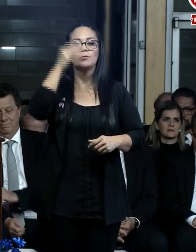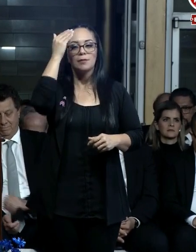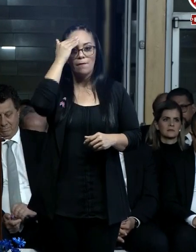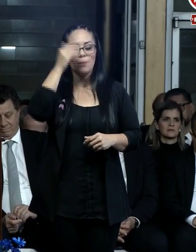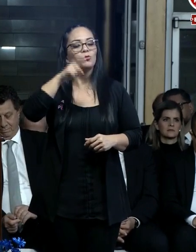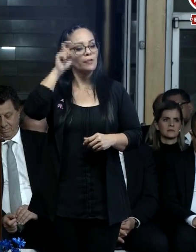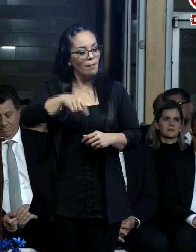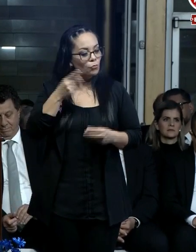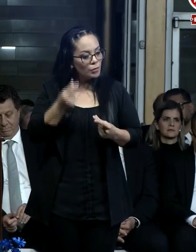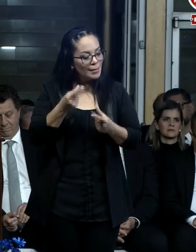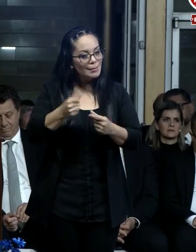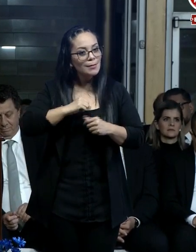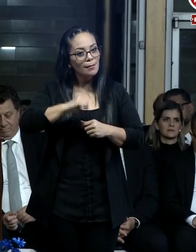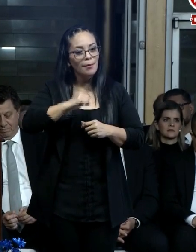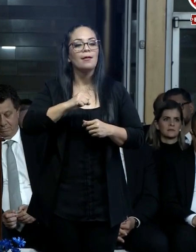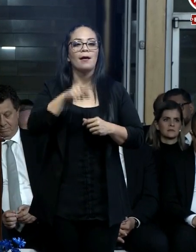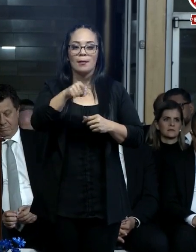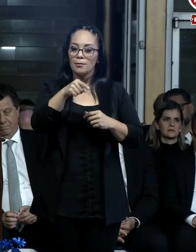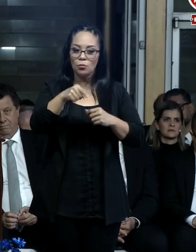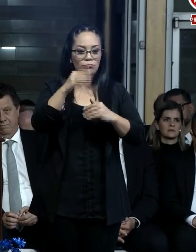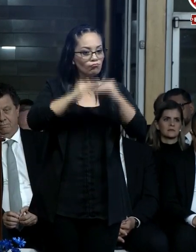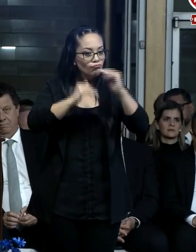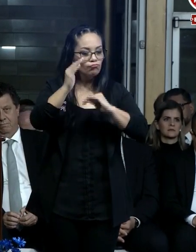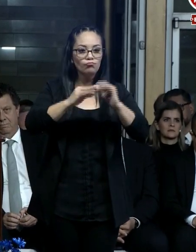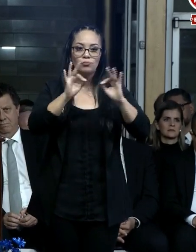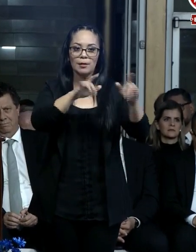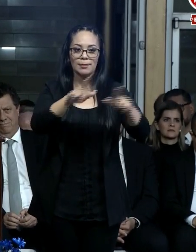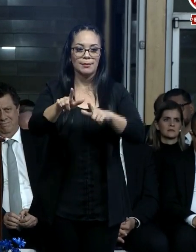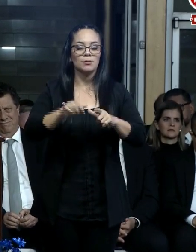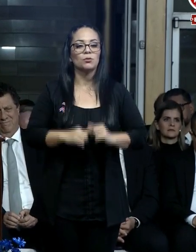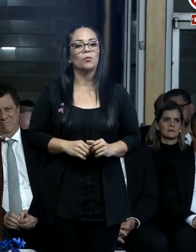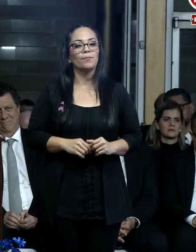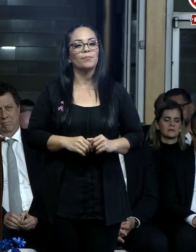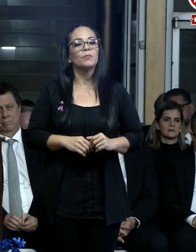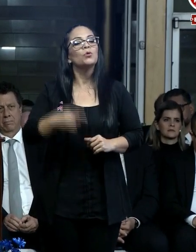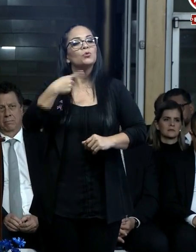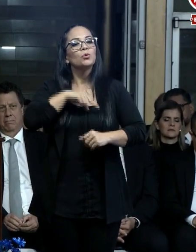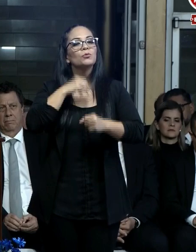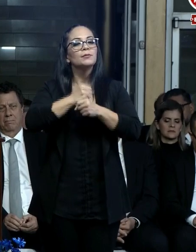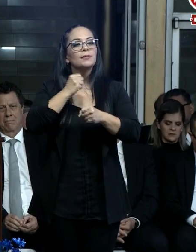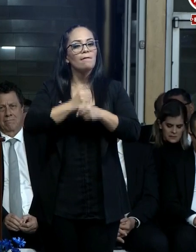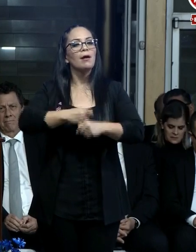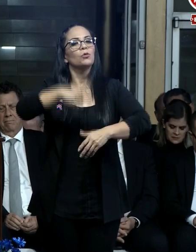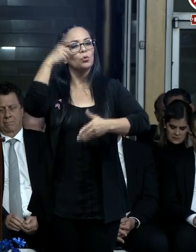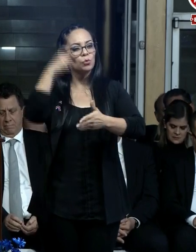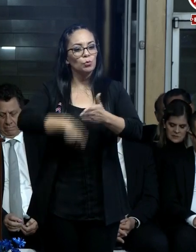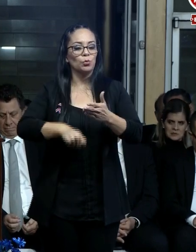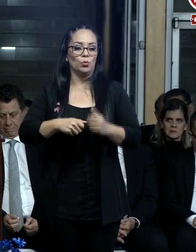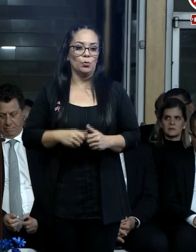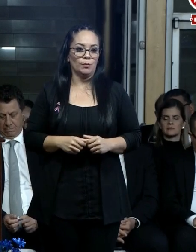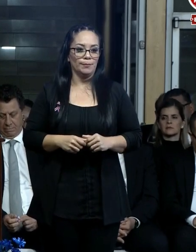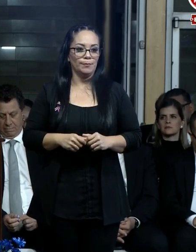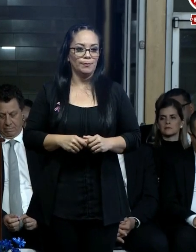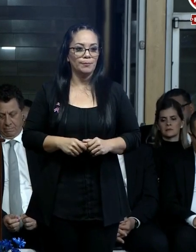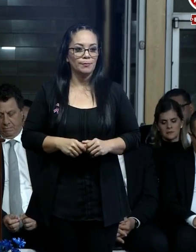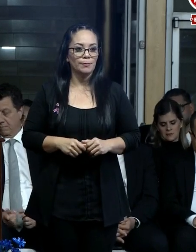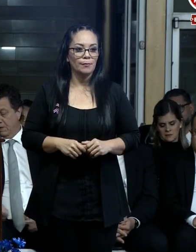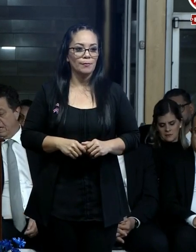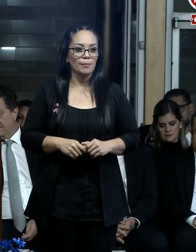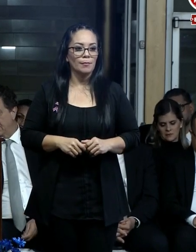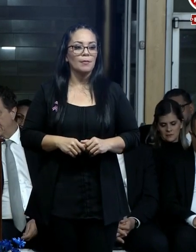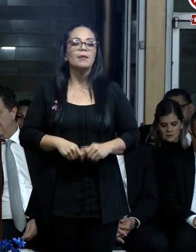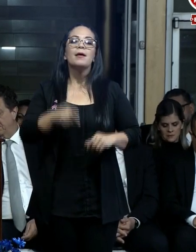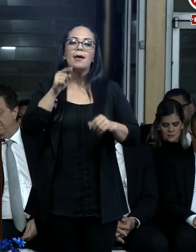que acelerar ese paso. Hemos estado trabajando duro y en